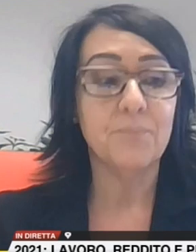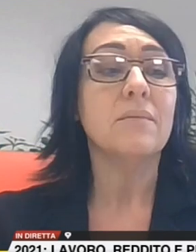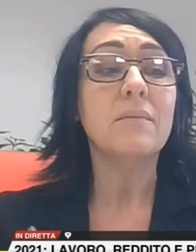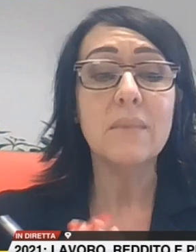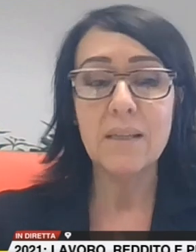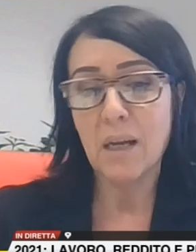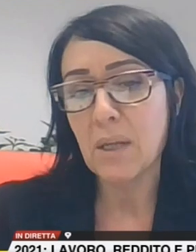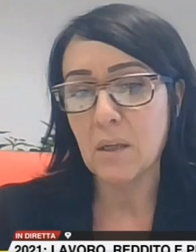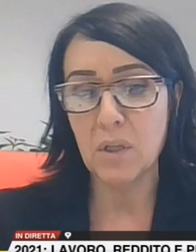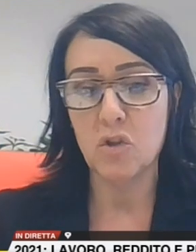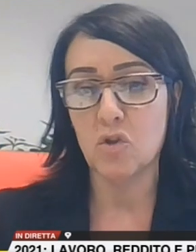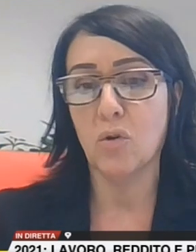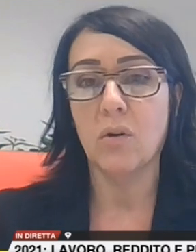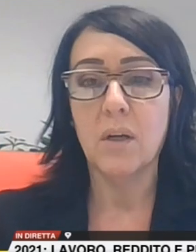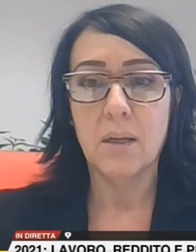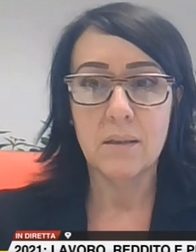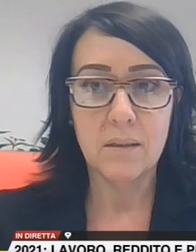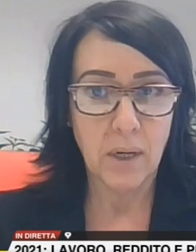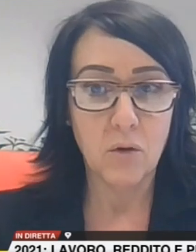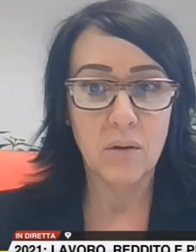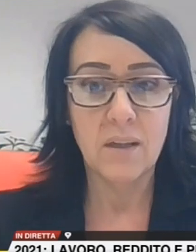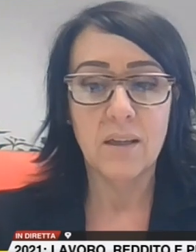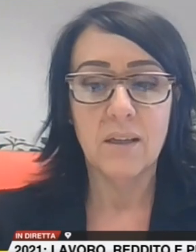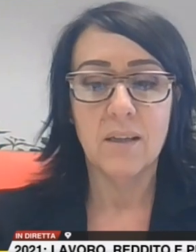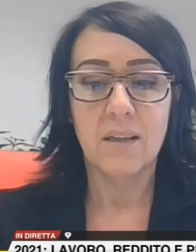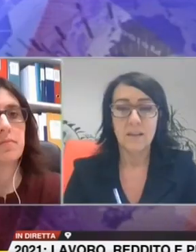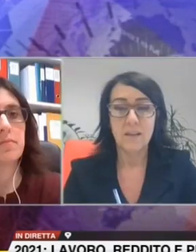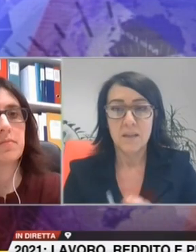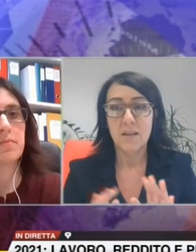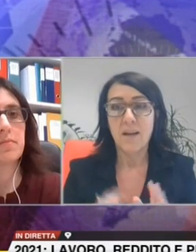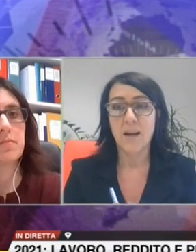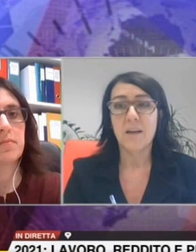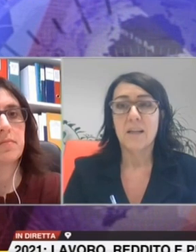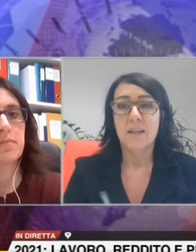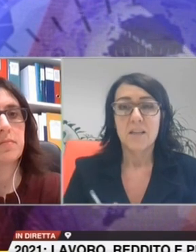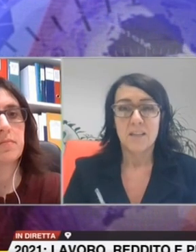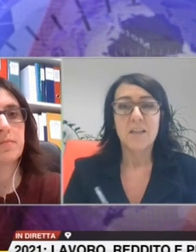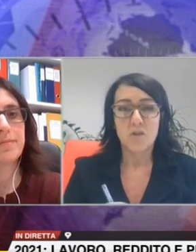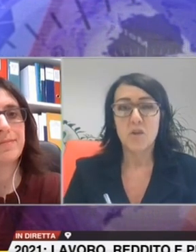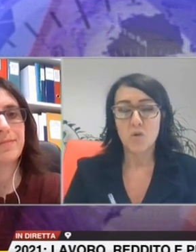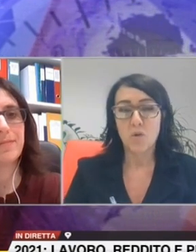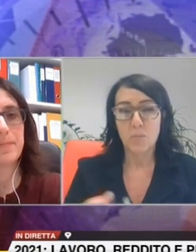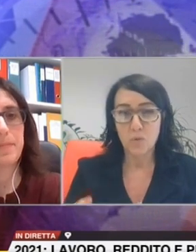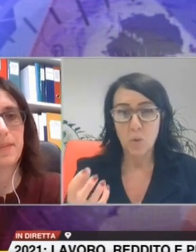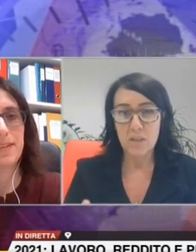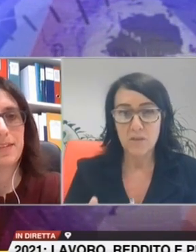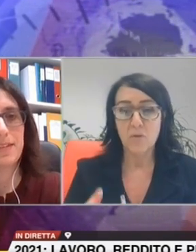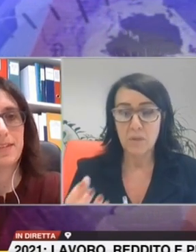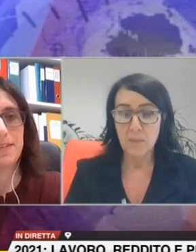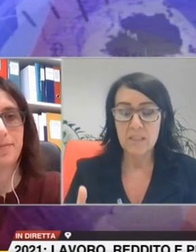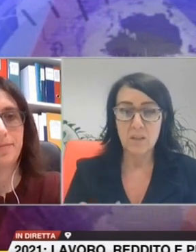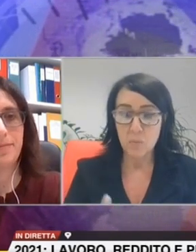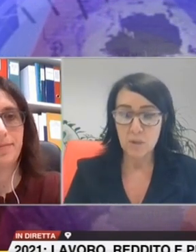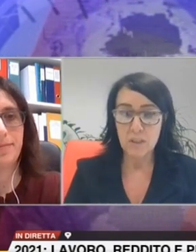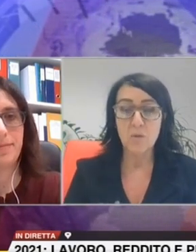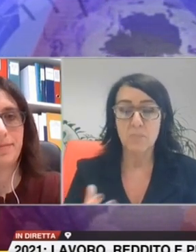d'Italia. Chiaramente quindi ci sono... Prego. No, vai pure avanti. Ci sono appunto questi fondi